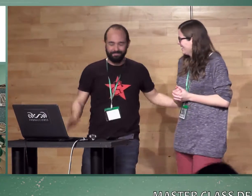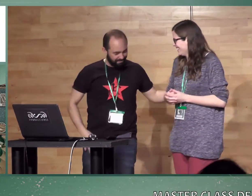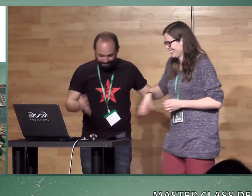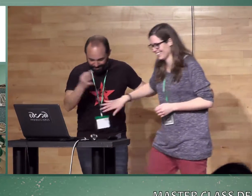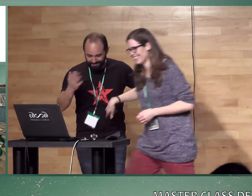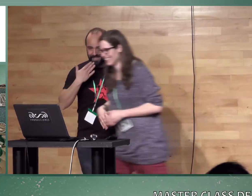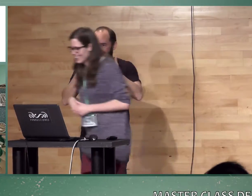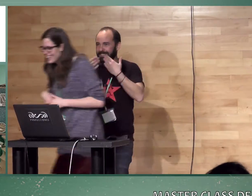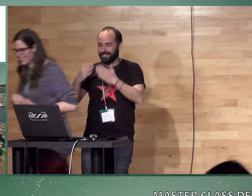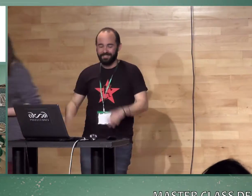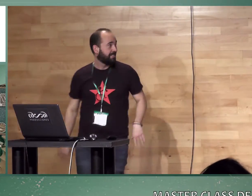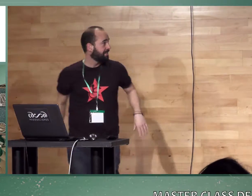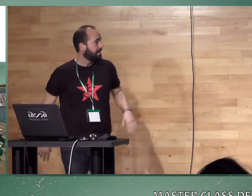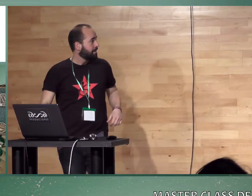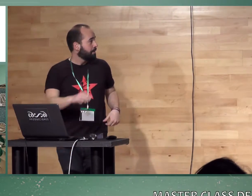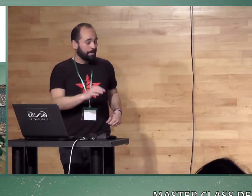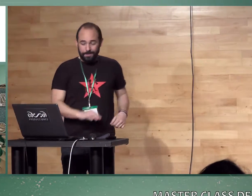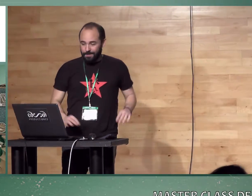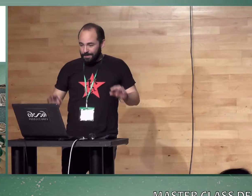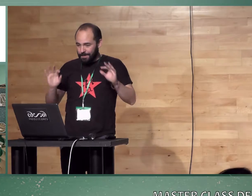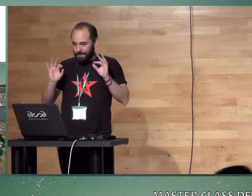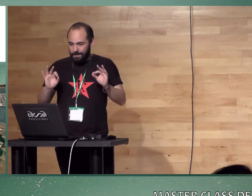empezar. Venga.